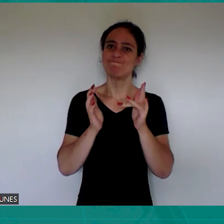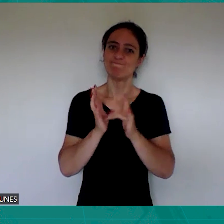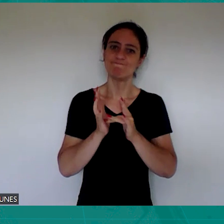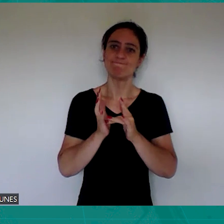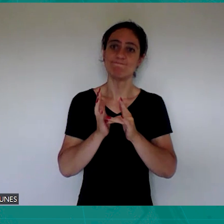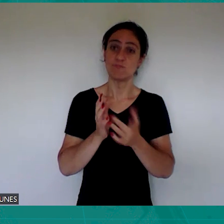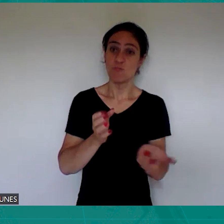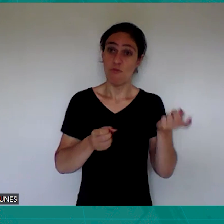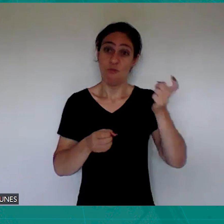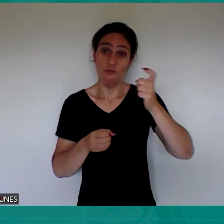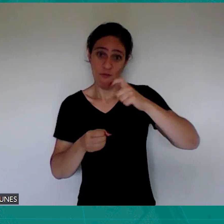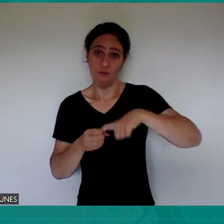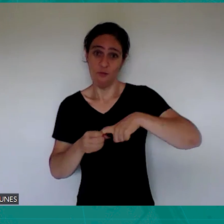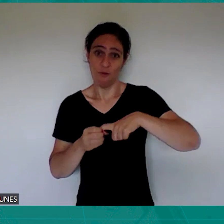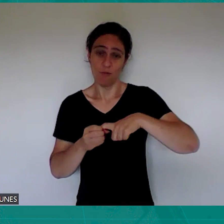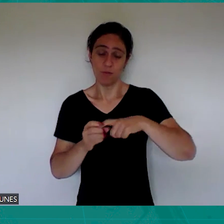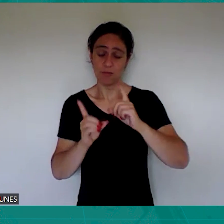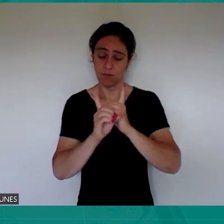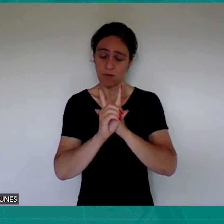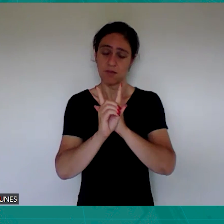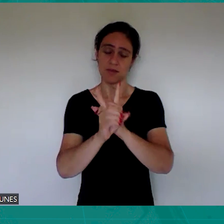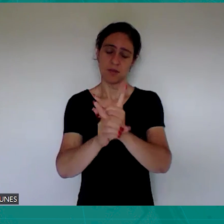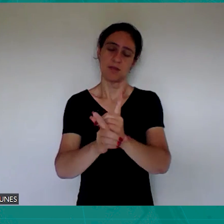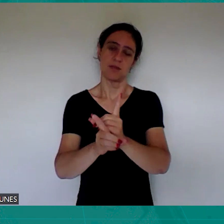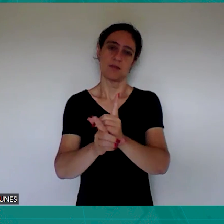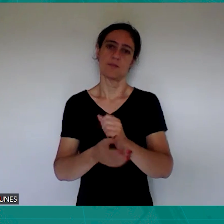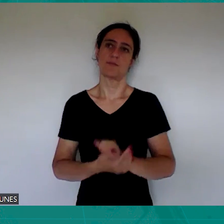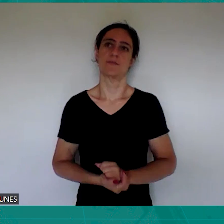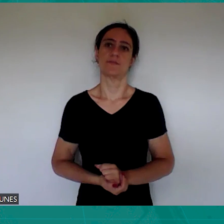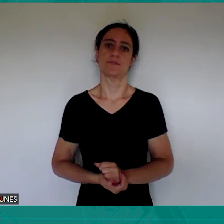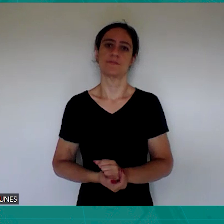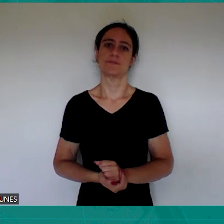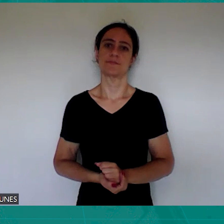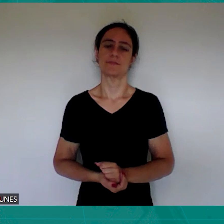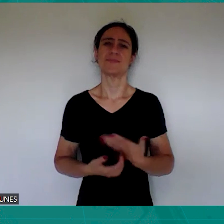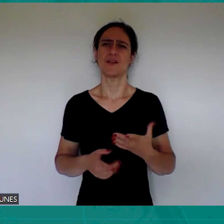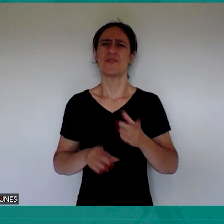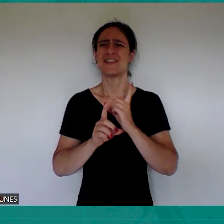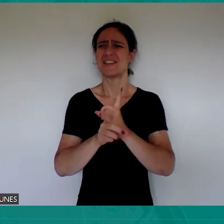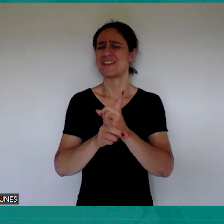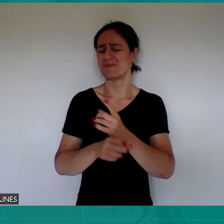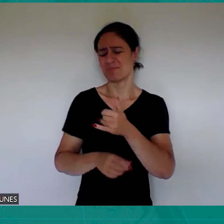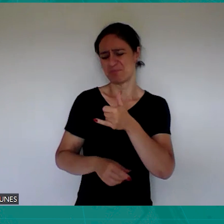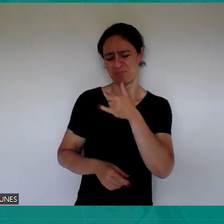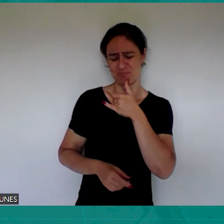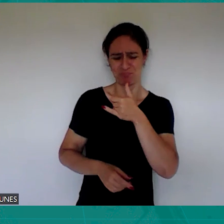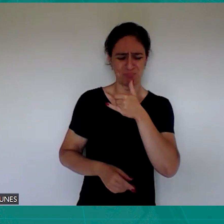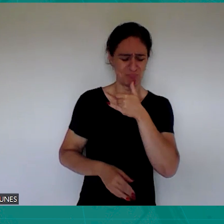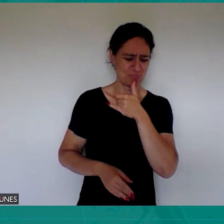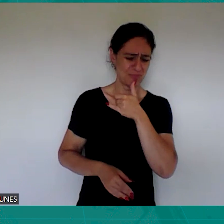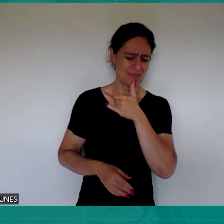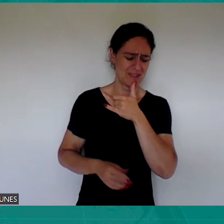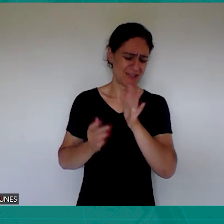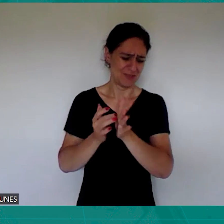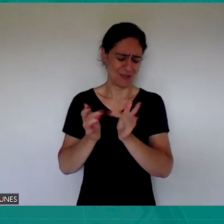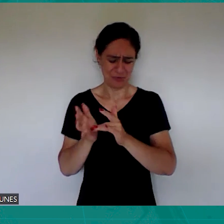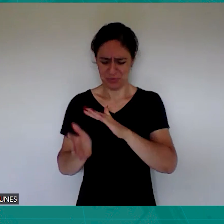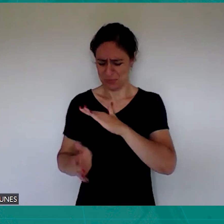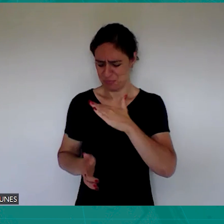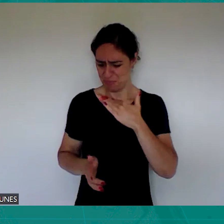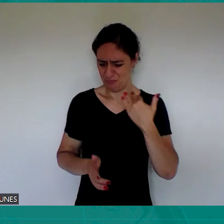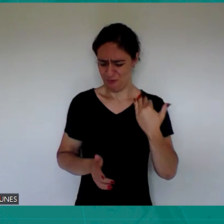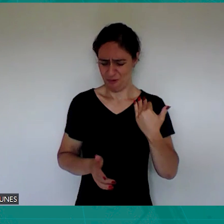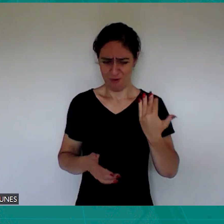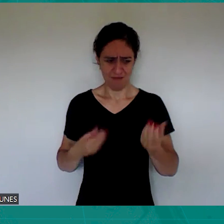voltará para os discípulos. Se os discípulos estavam, né, choramingando aí na perda iminente do seu Senhor,